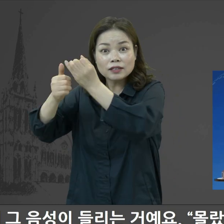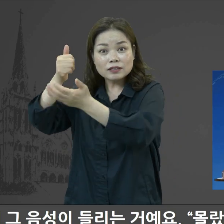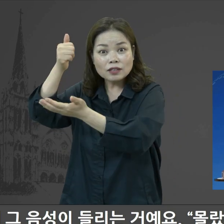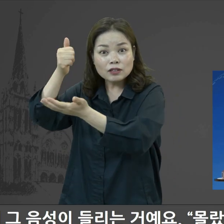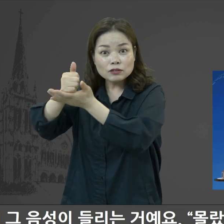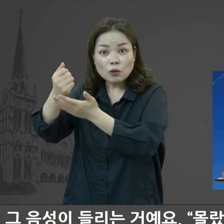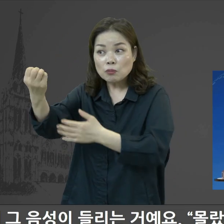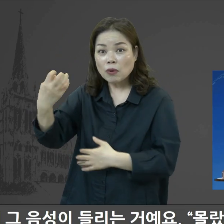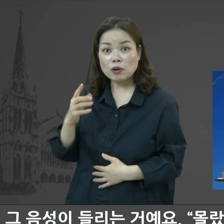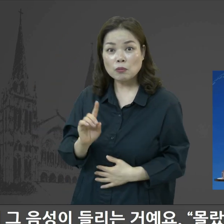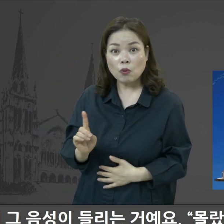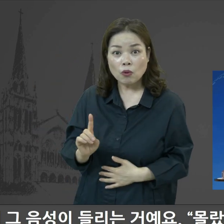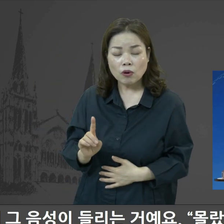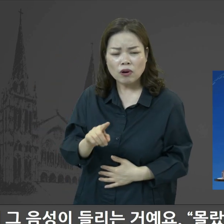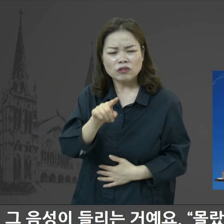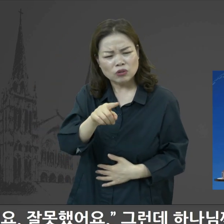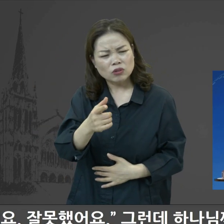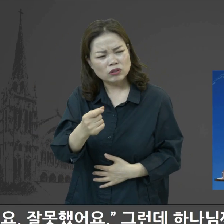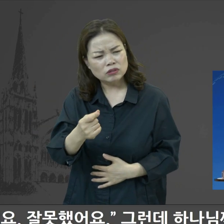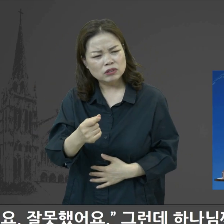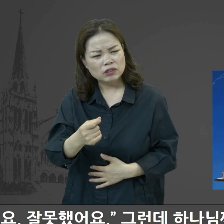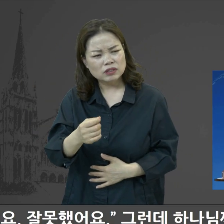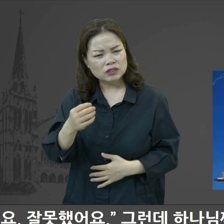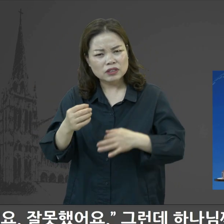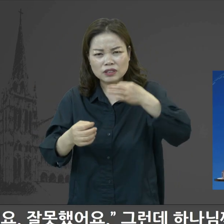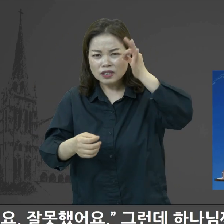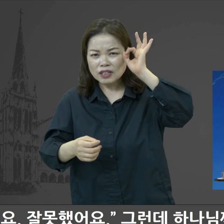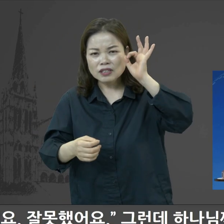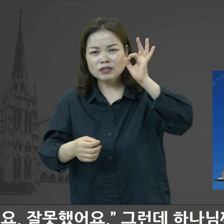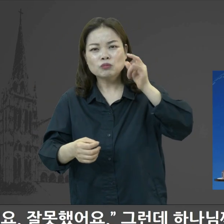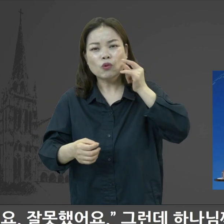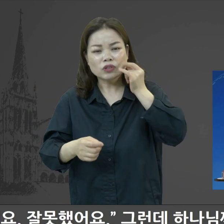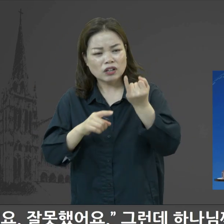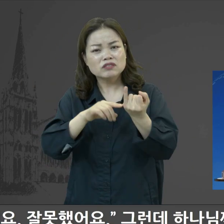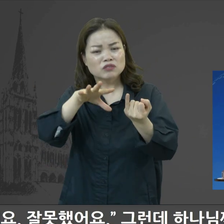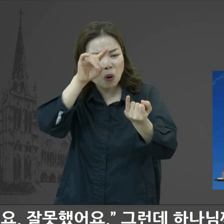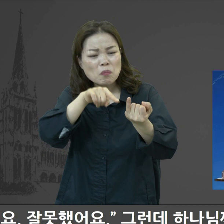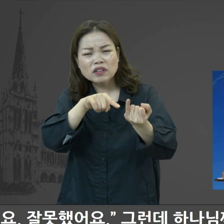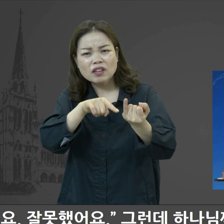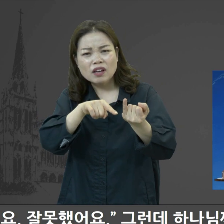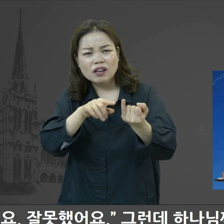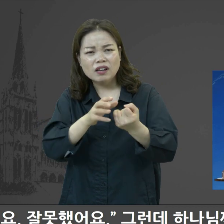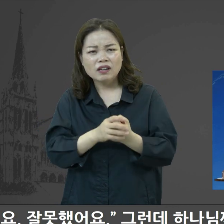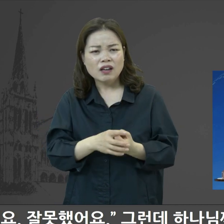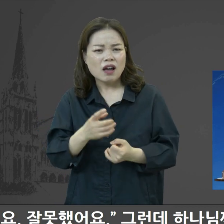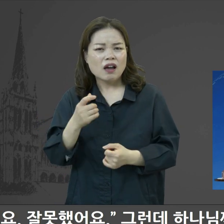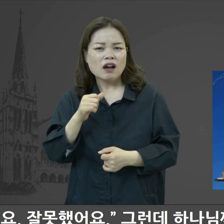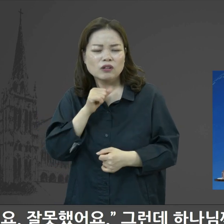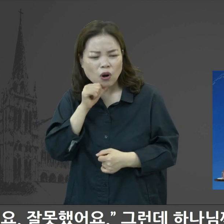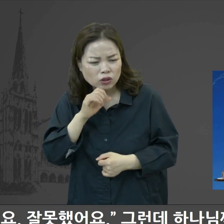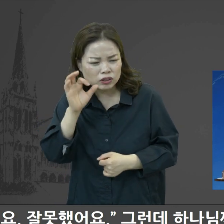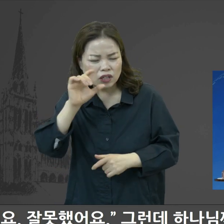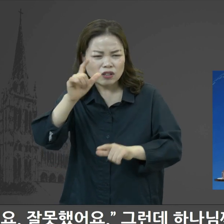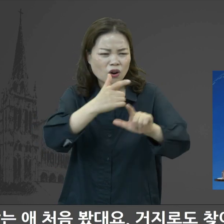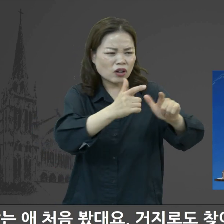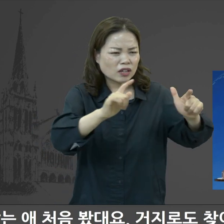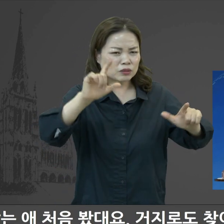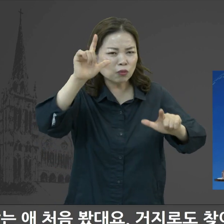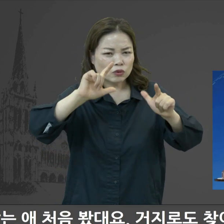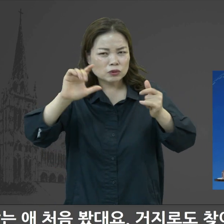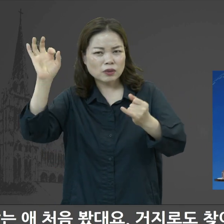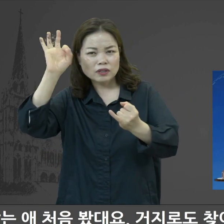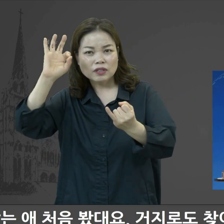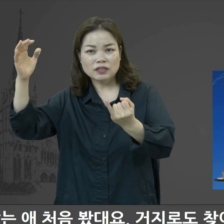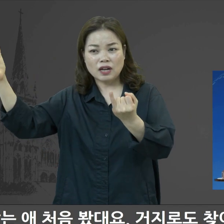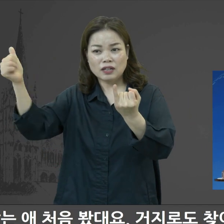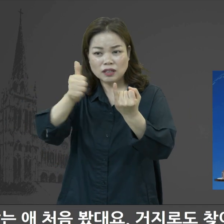하나님께서 뭐라 그러시냐면, 너처럼 못 깨닫는 애 처음 봤대요. 거지로도 찾아가고 이 모양으로도 찾아가고 저